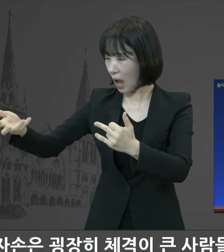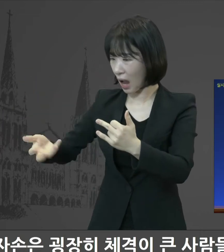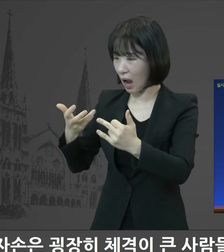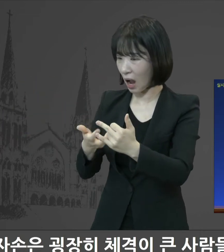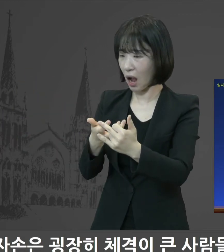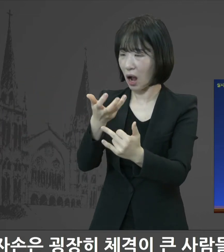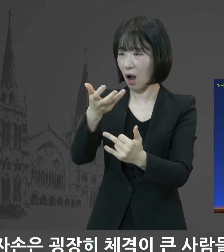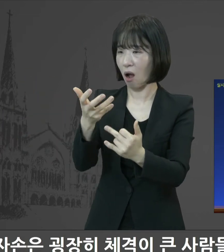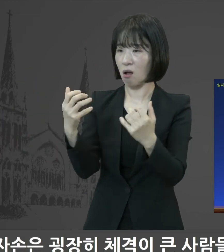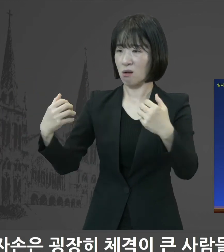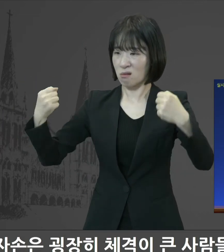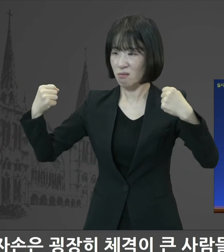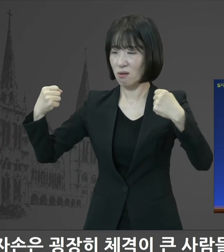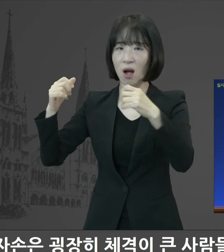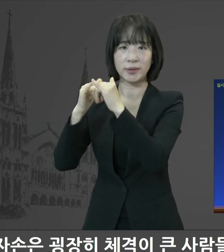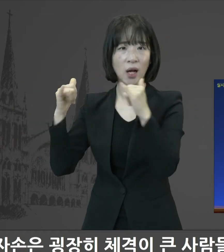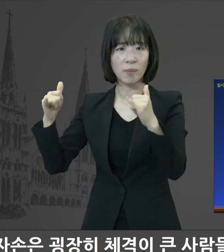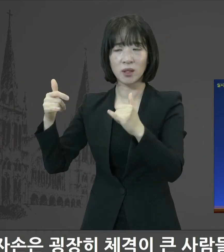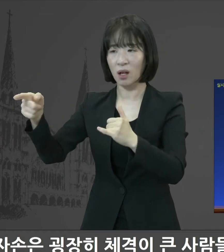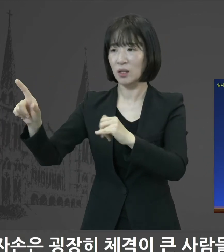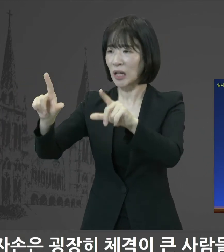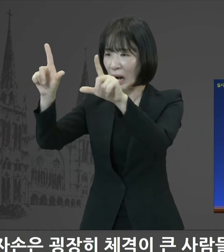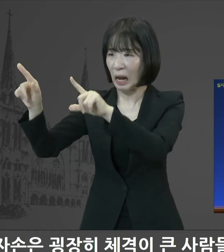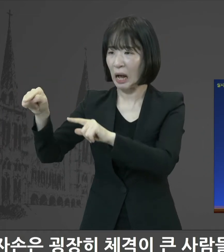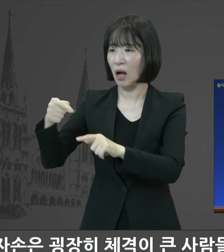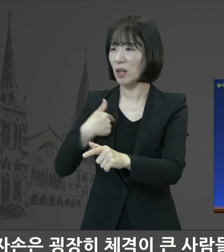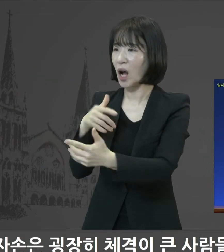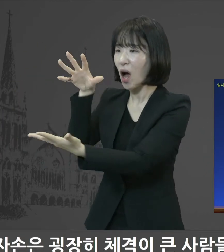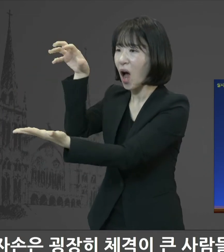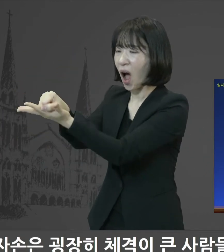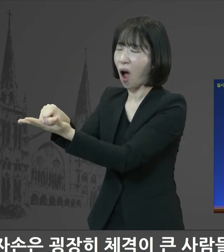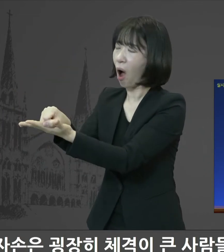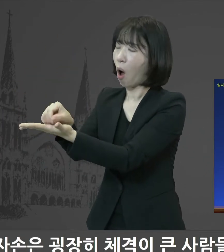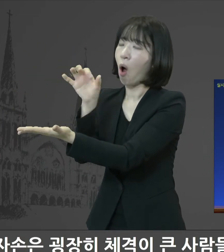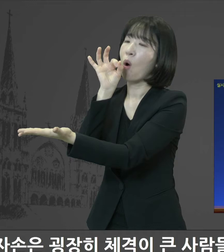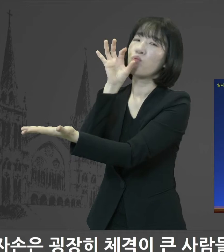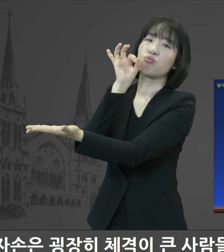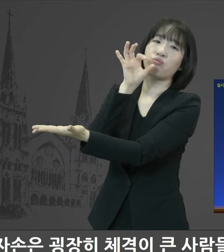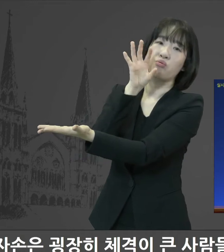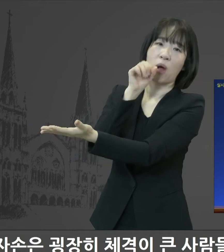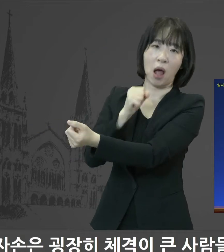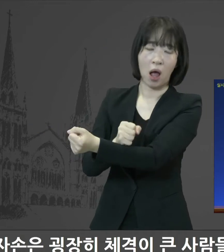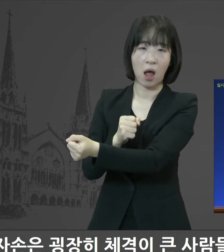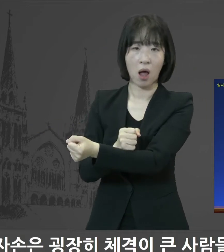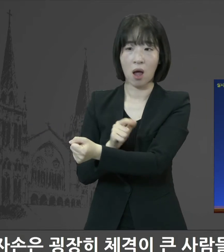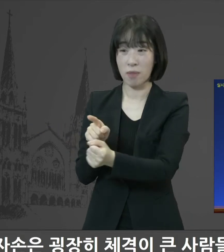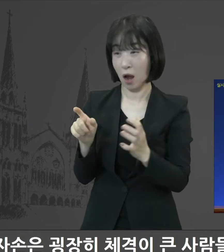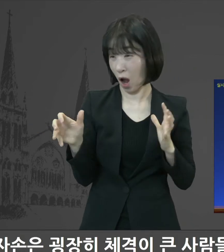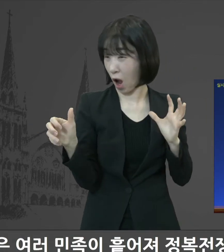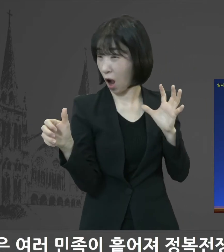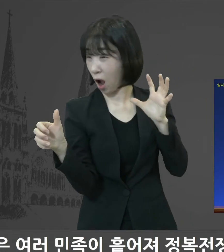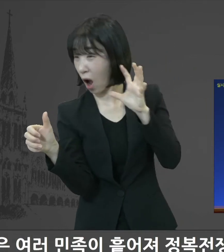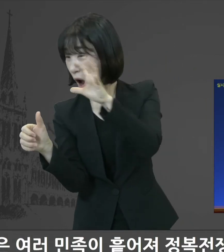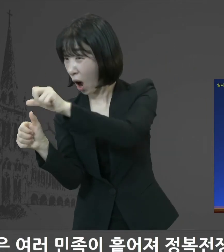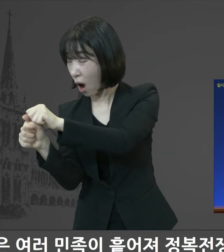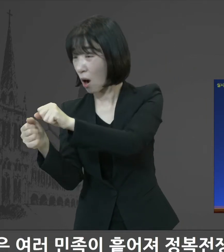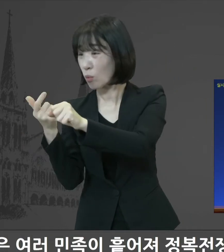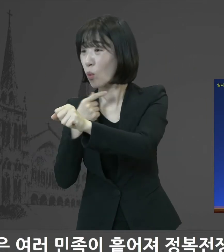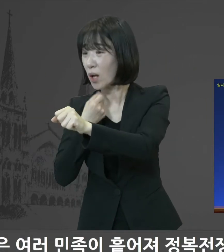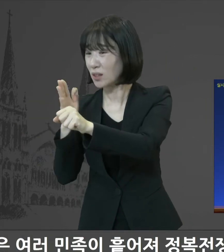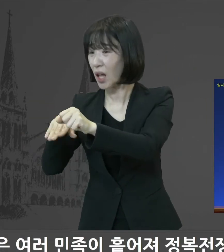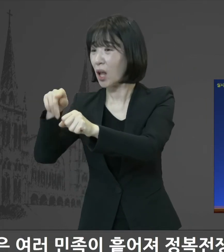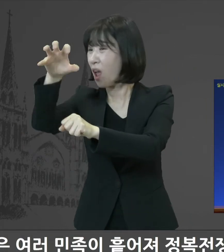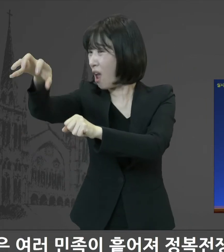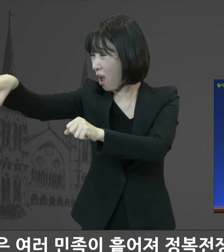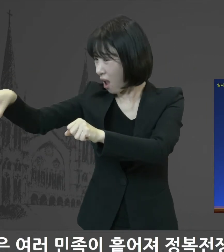여기저기 흩어져 있기 때문에 우리가 정복전쟁하는 게 보통 어려운 게 아닙니다. 몰려있으면 한 번에 치고 들어가면 되는데 여기저기 흩어져